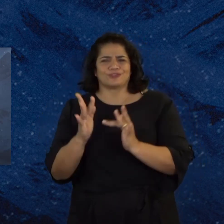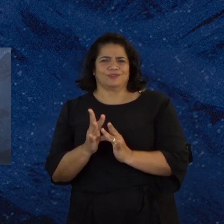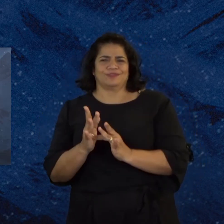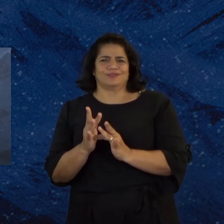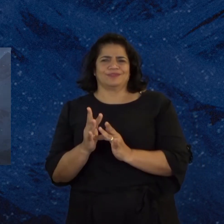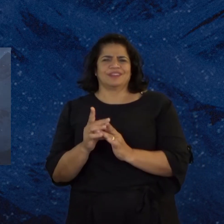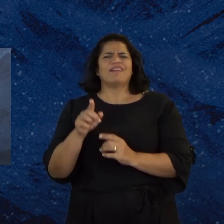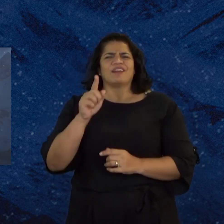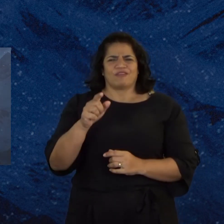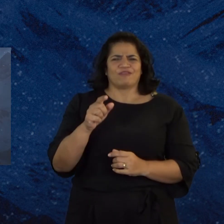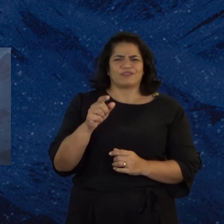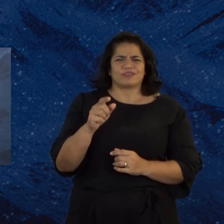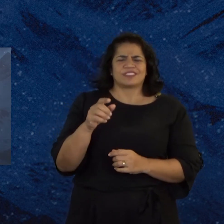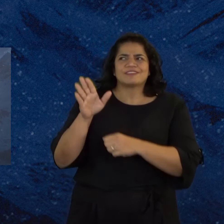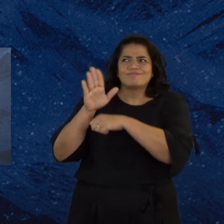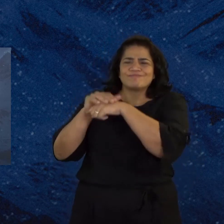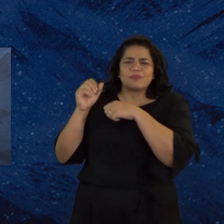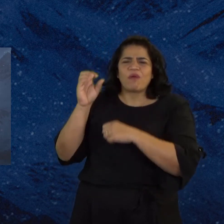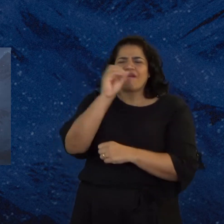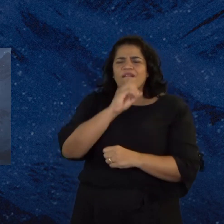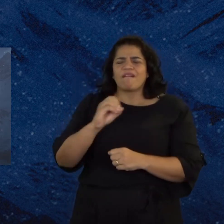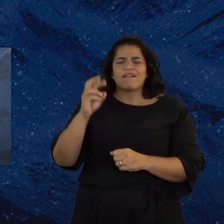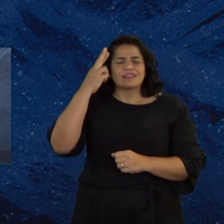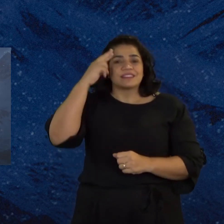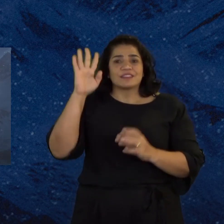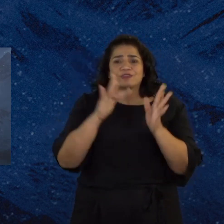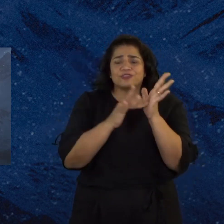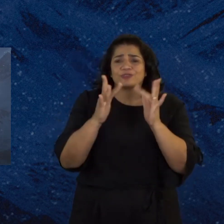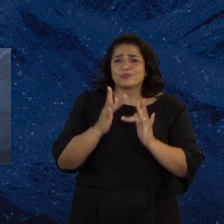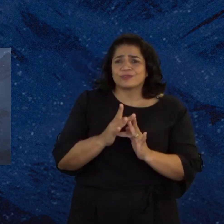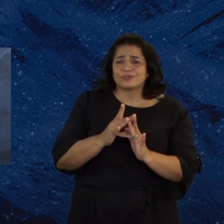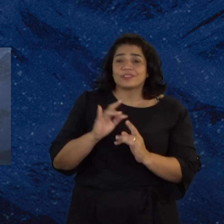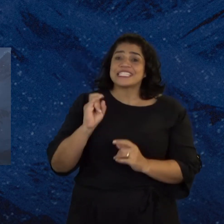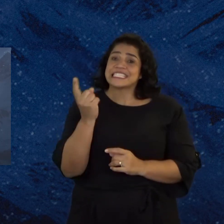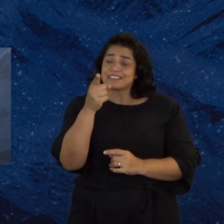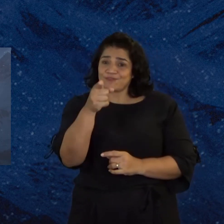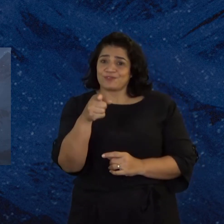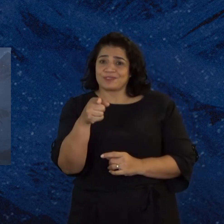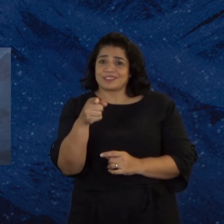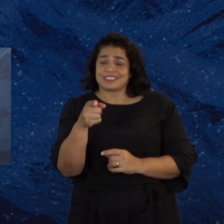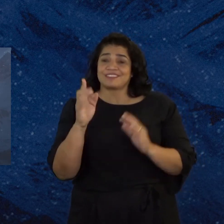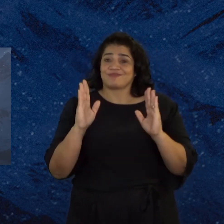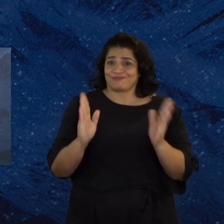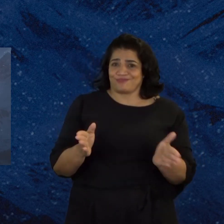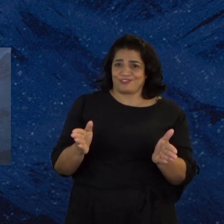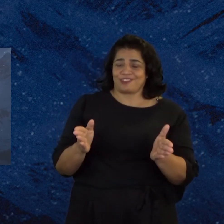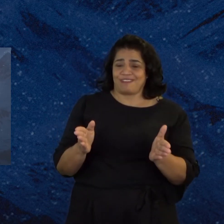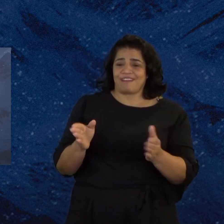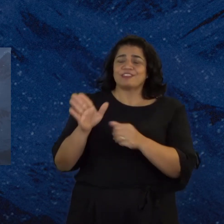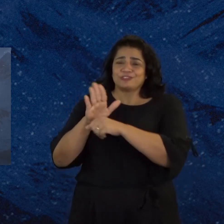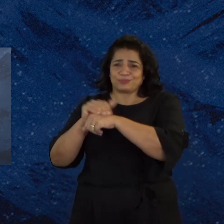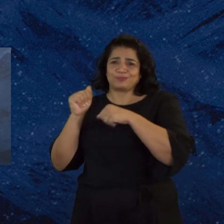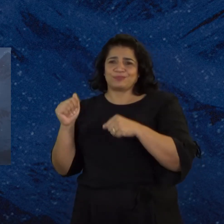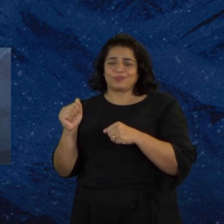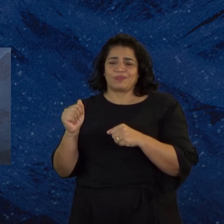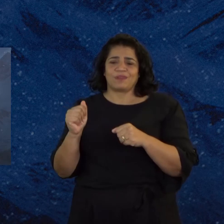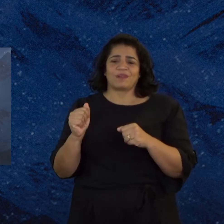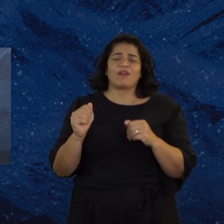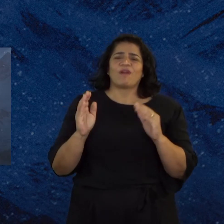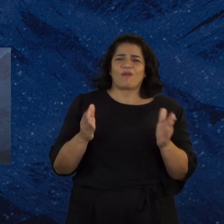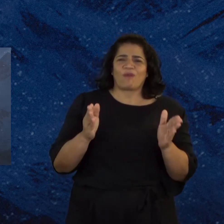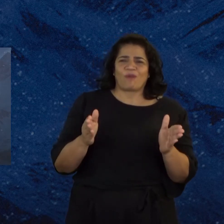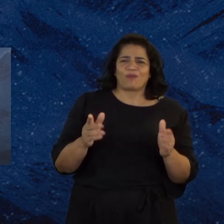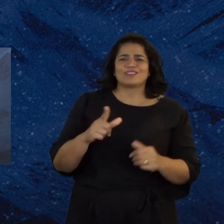você não tivesse crido ainda, você hoje à noite recebeu Jesus no seu Espírito. Deus entrou em